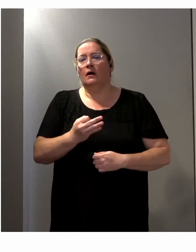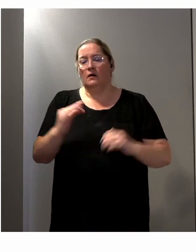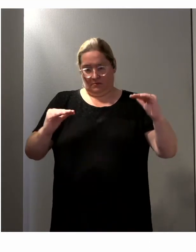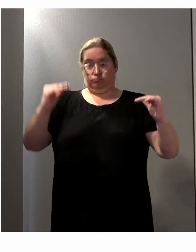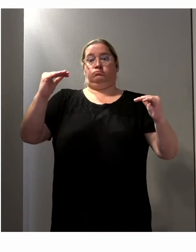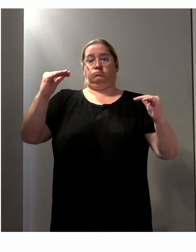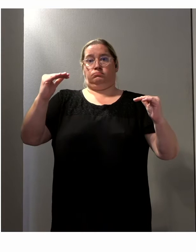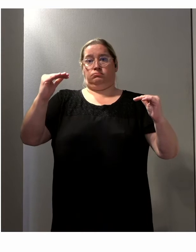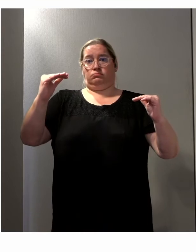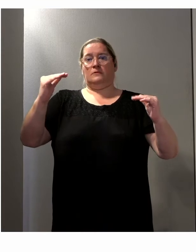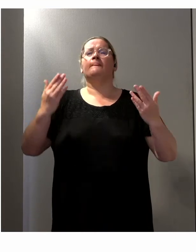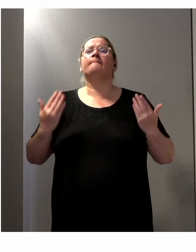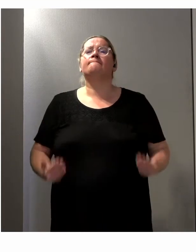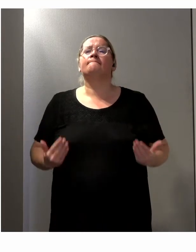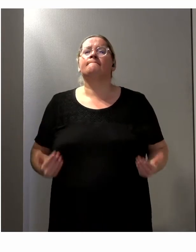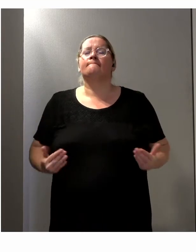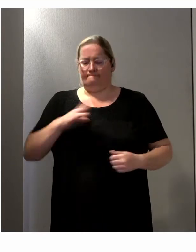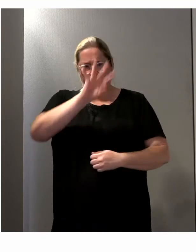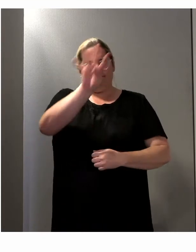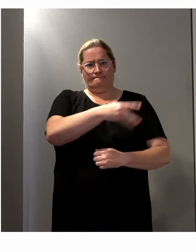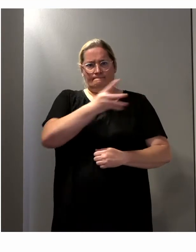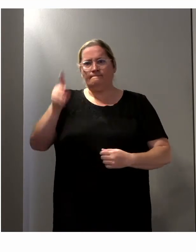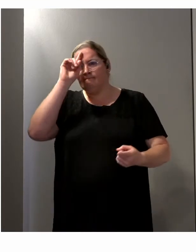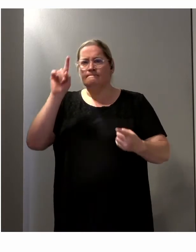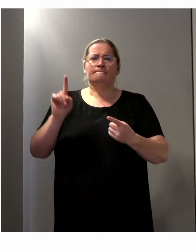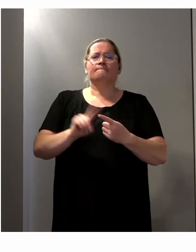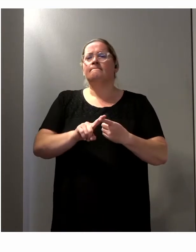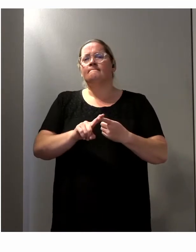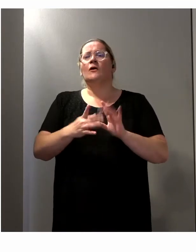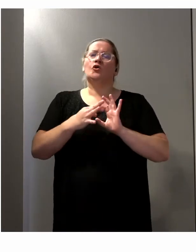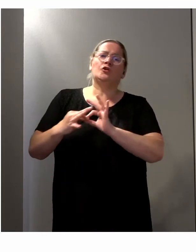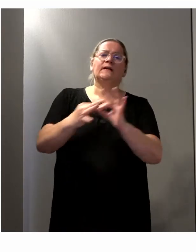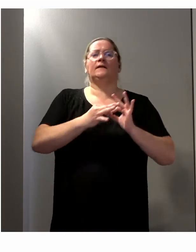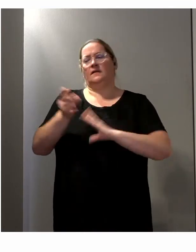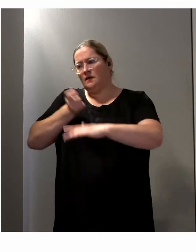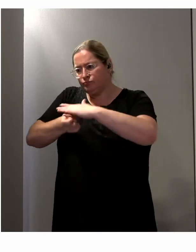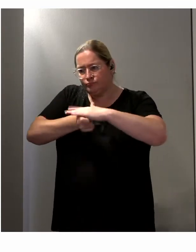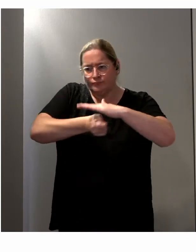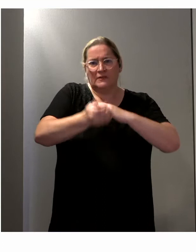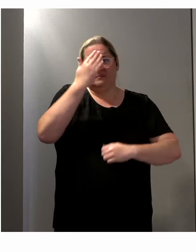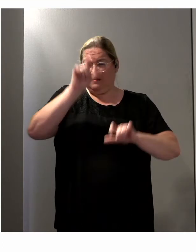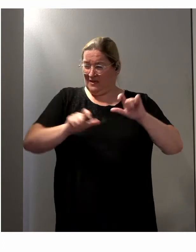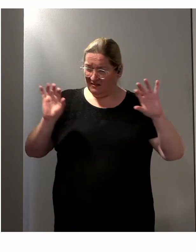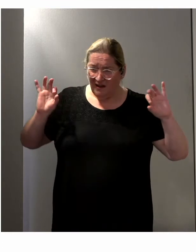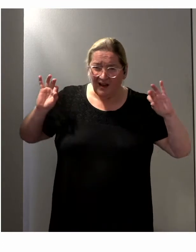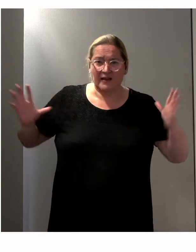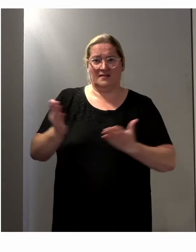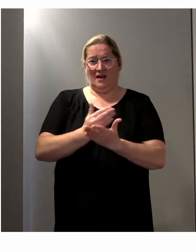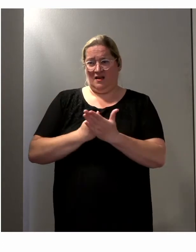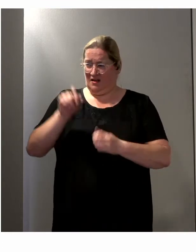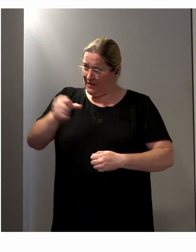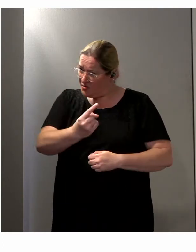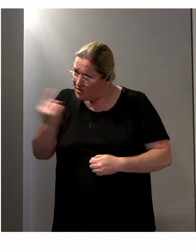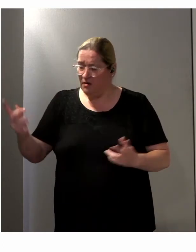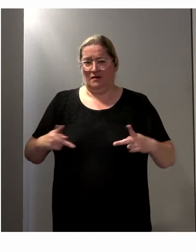barèmes actuellement pratiqués dans notre système de solidarité à l'égard des personnes handicapées, lorsqu'elles sont sans ressources pour une